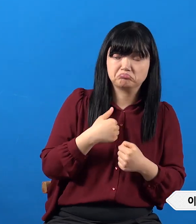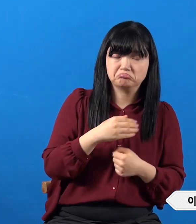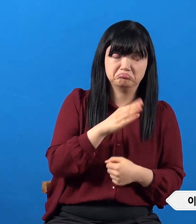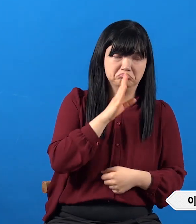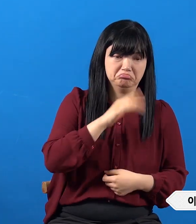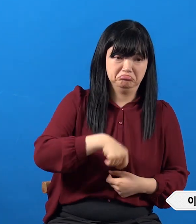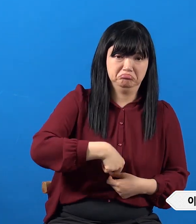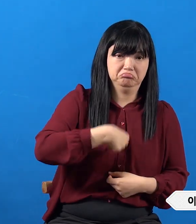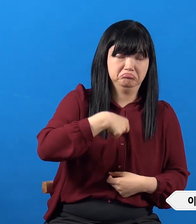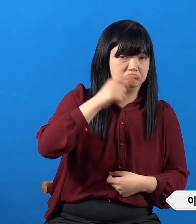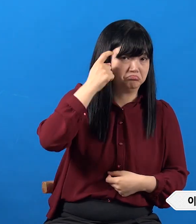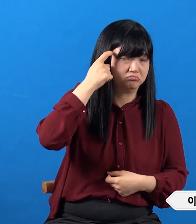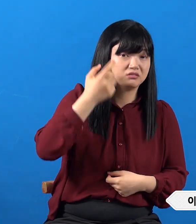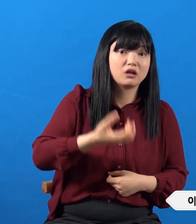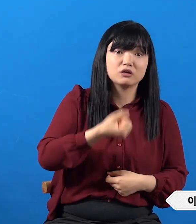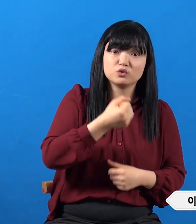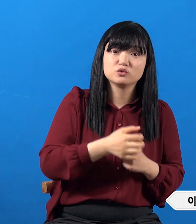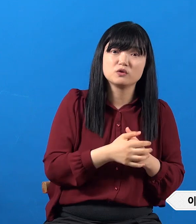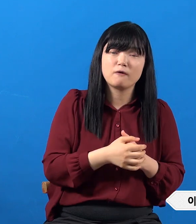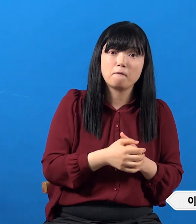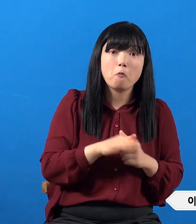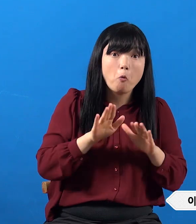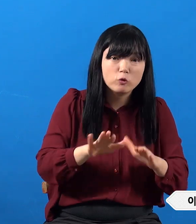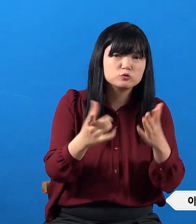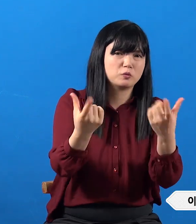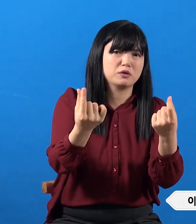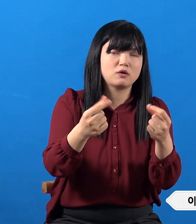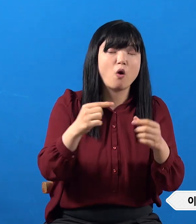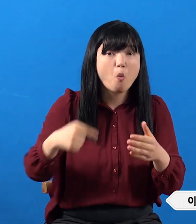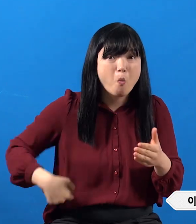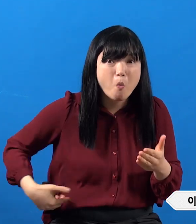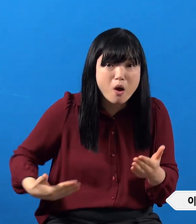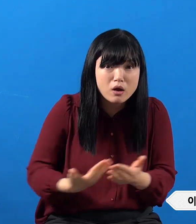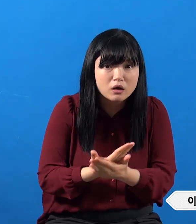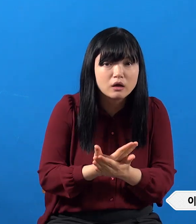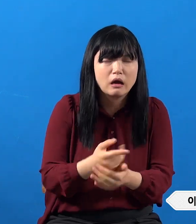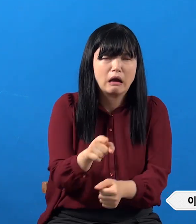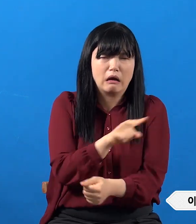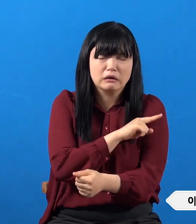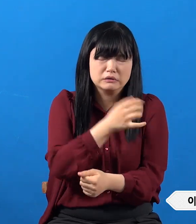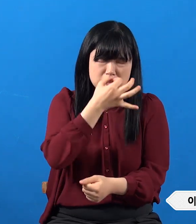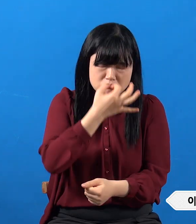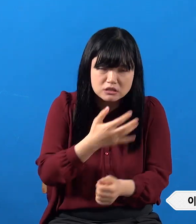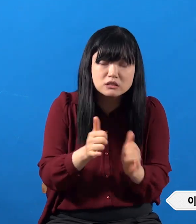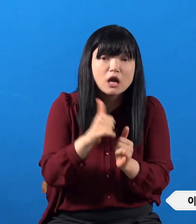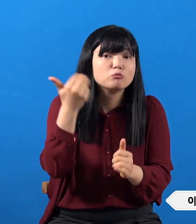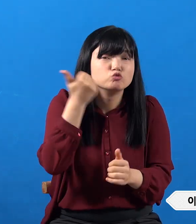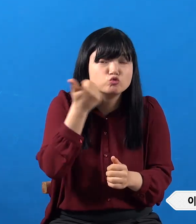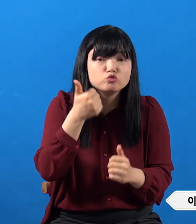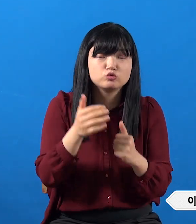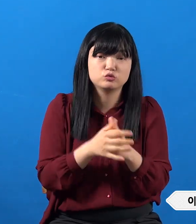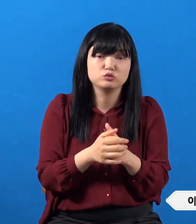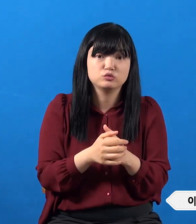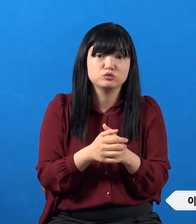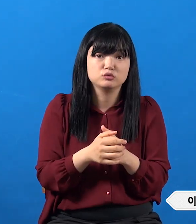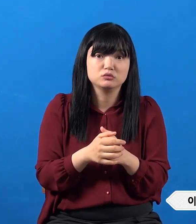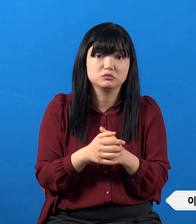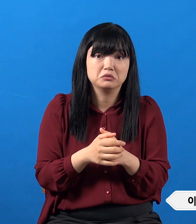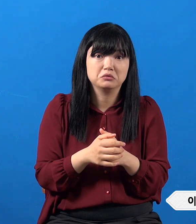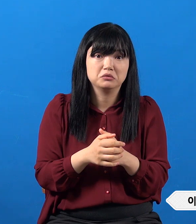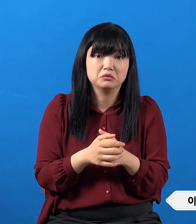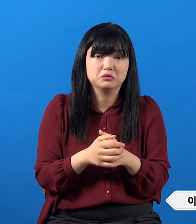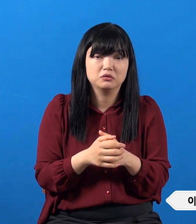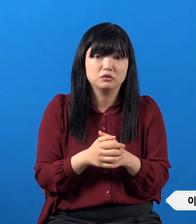그러니까 나는 의롭다고 생각하는 거예요. 여러분, 오늘날도 회개가 가장 힘든 사람들이 어떤 사람들이 회개하기